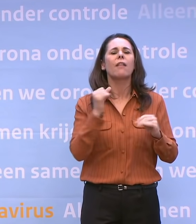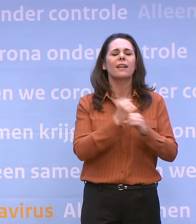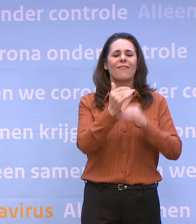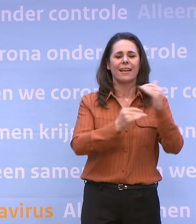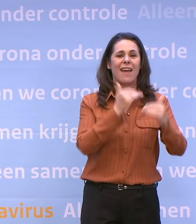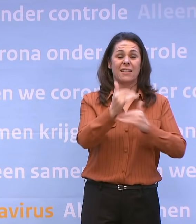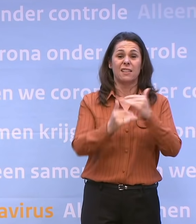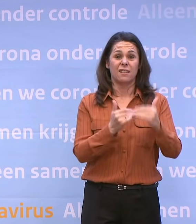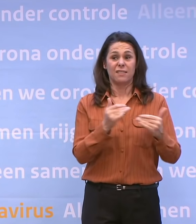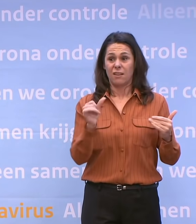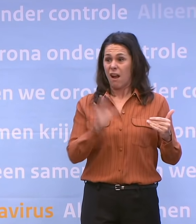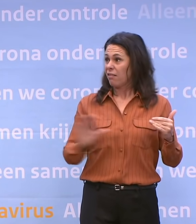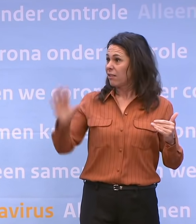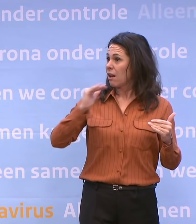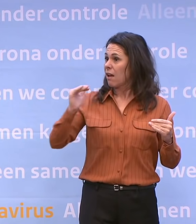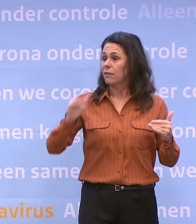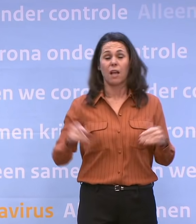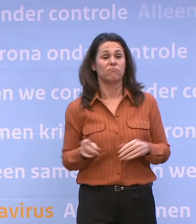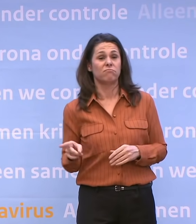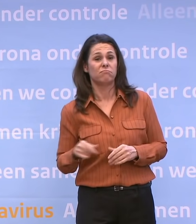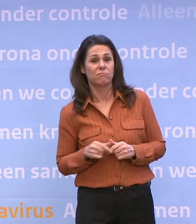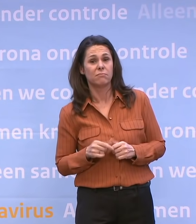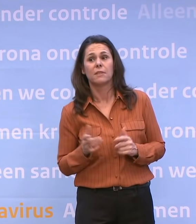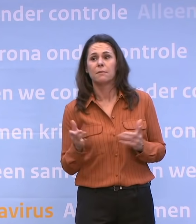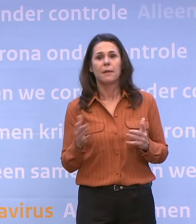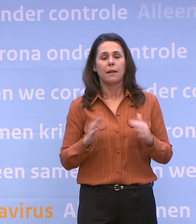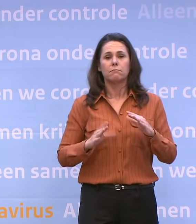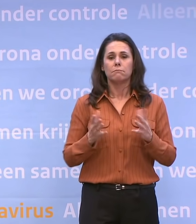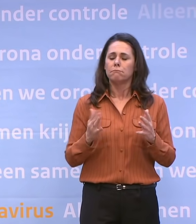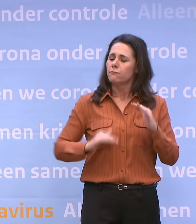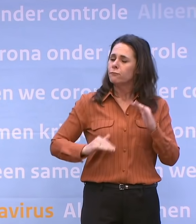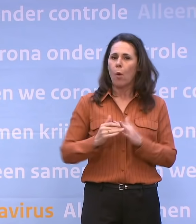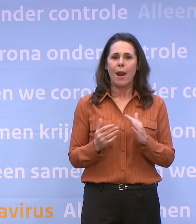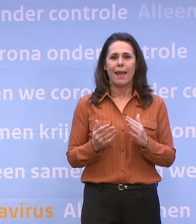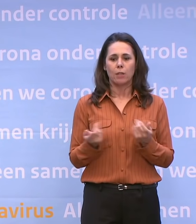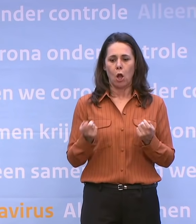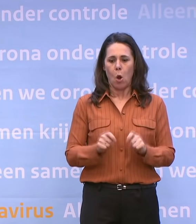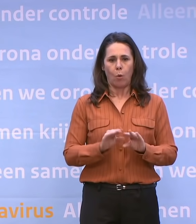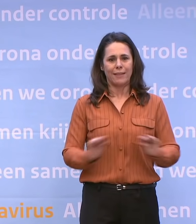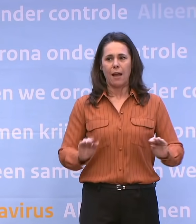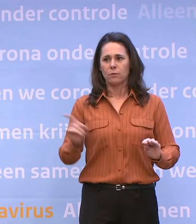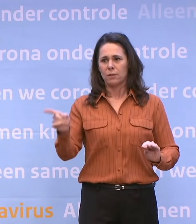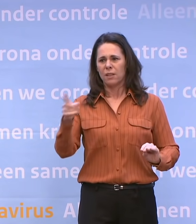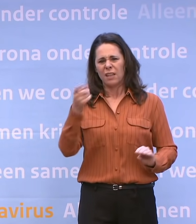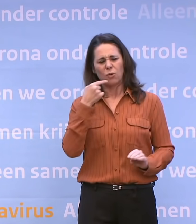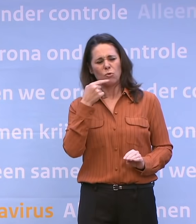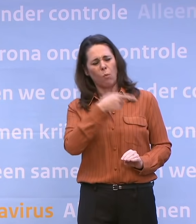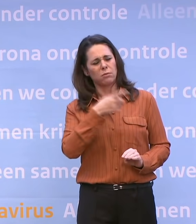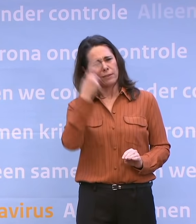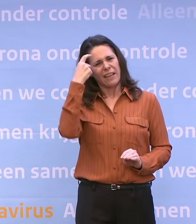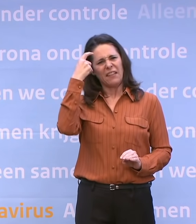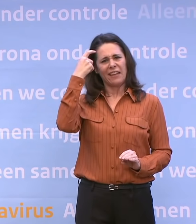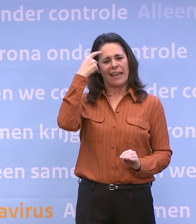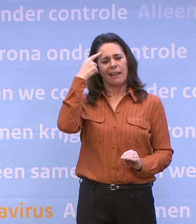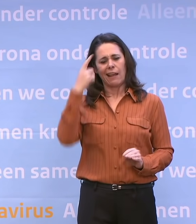hanteert dan eigenlijk veel andere landen in Europa, waar een complete lockdown is. U noemt het een intelligente lockdown. U